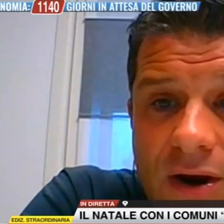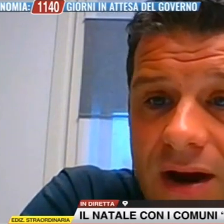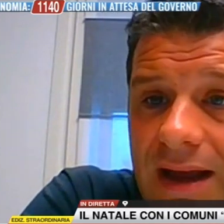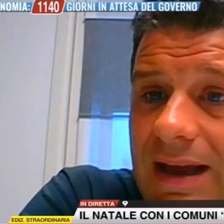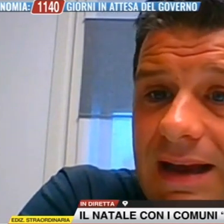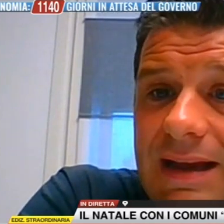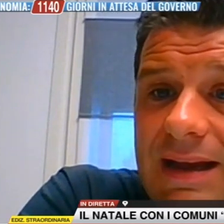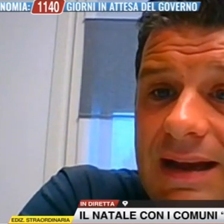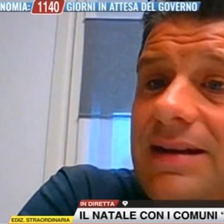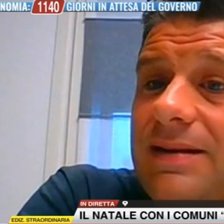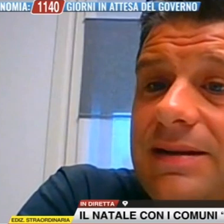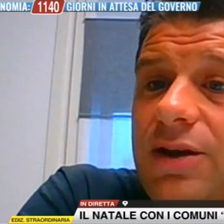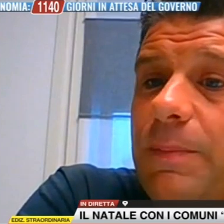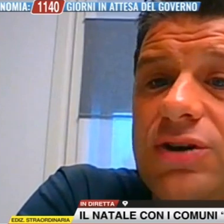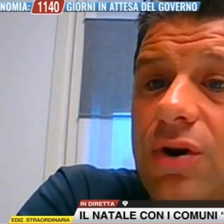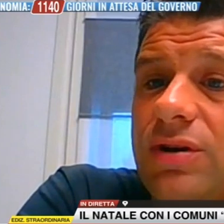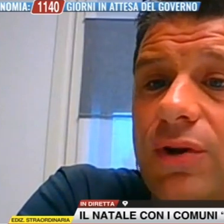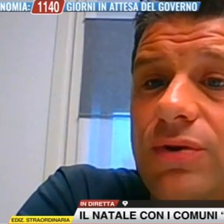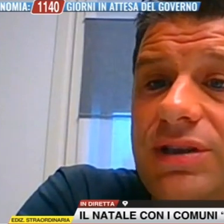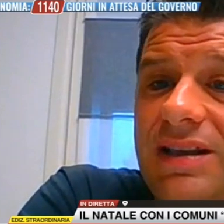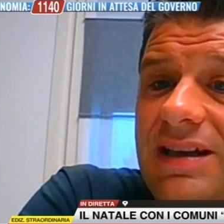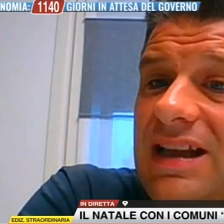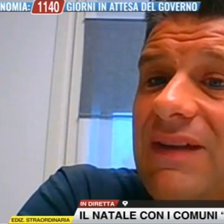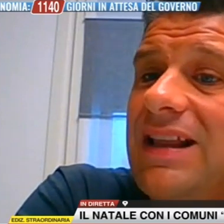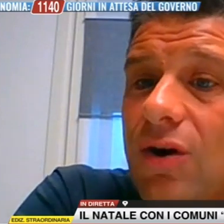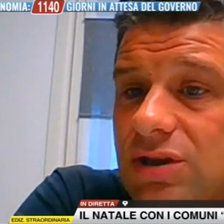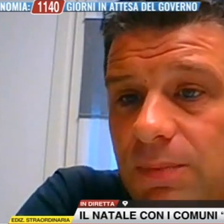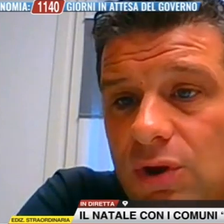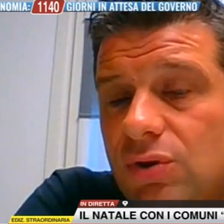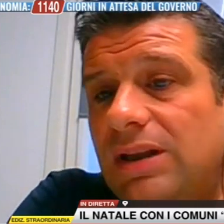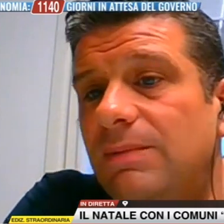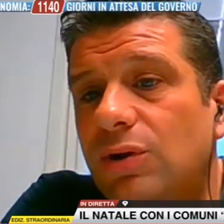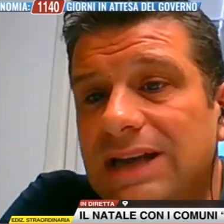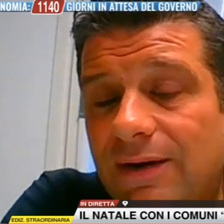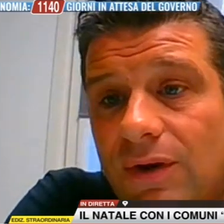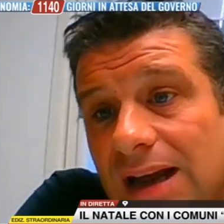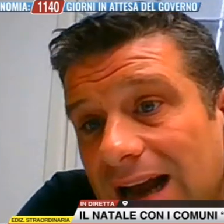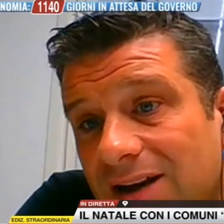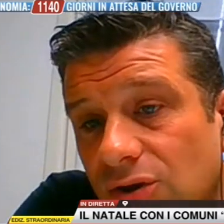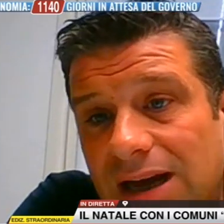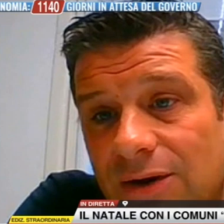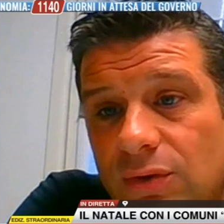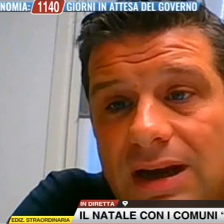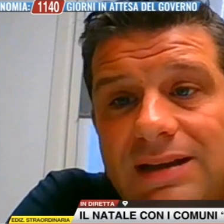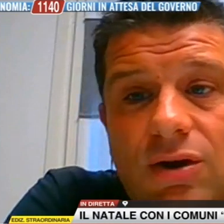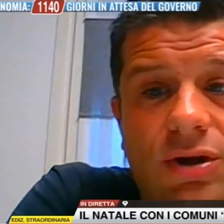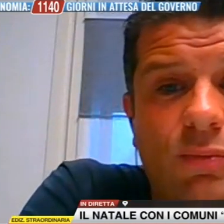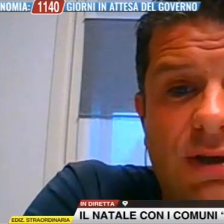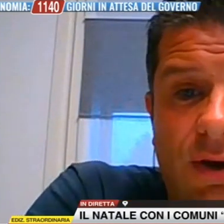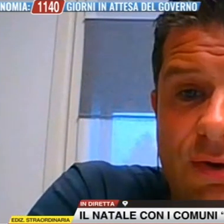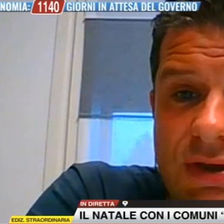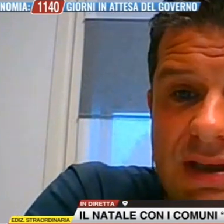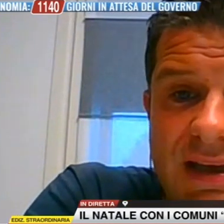però se io penso a cosa vogliono i cittadini della Val d'Aosta piuttosto che di Bolzano, di cosa